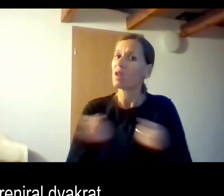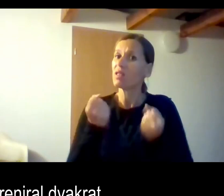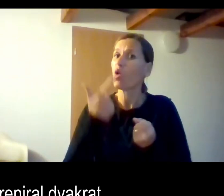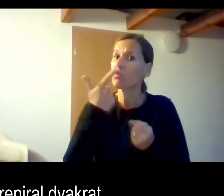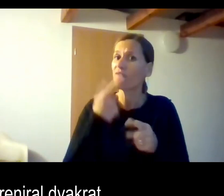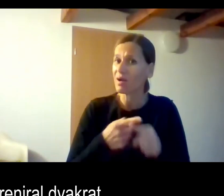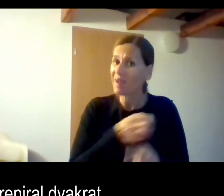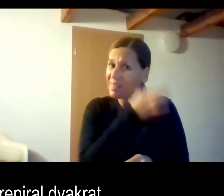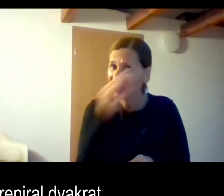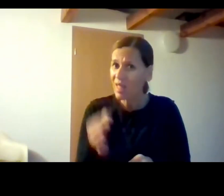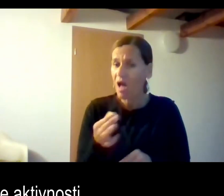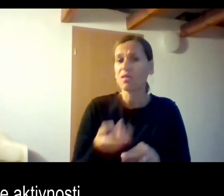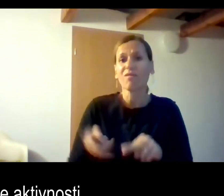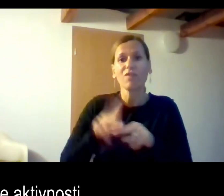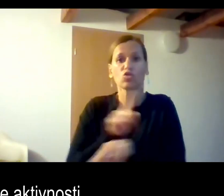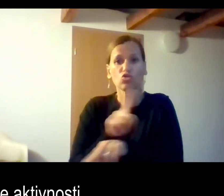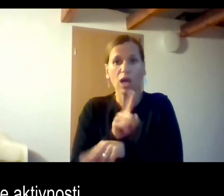več časa bi bilo za priprave